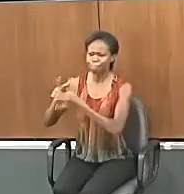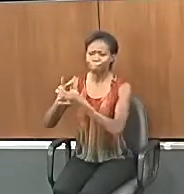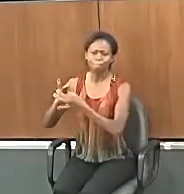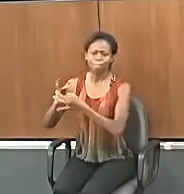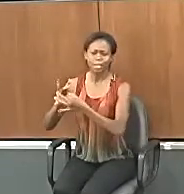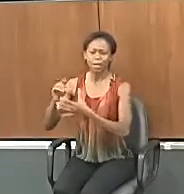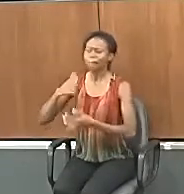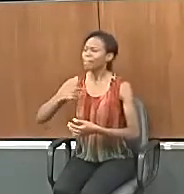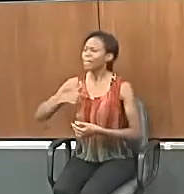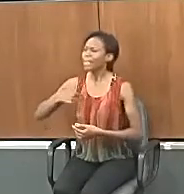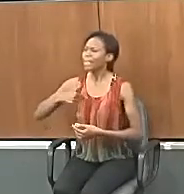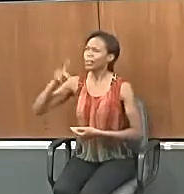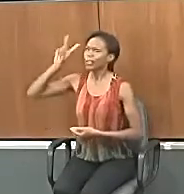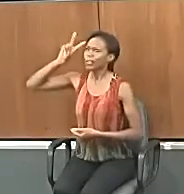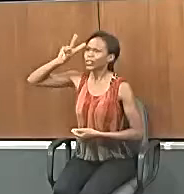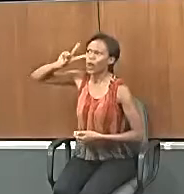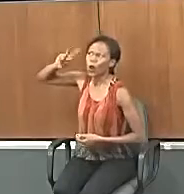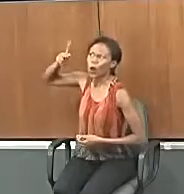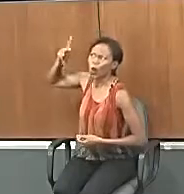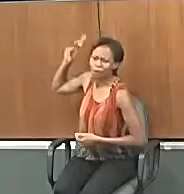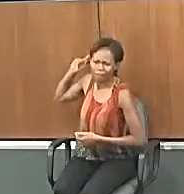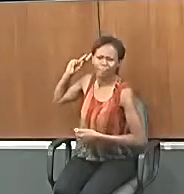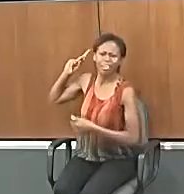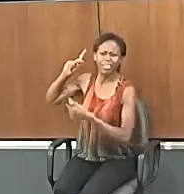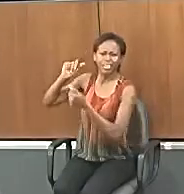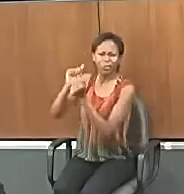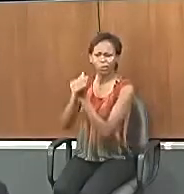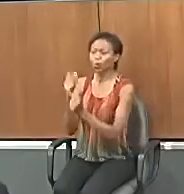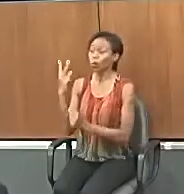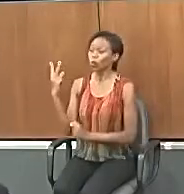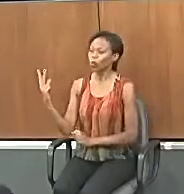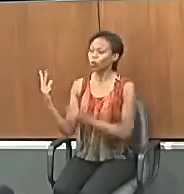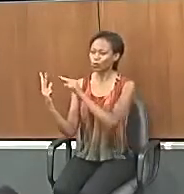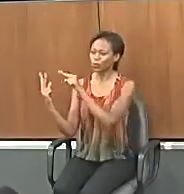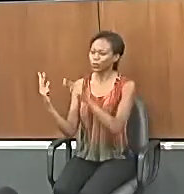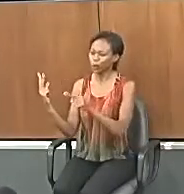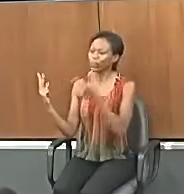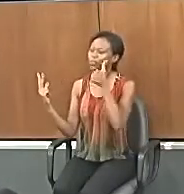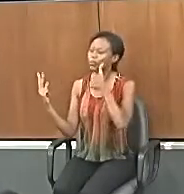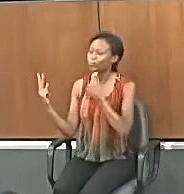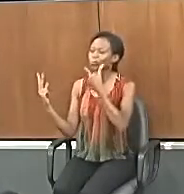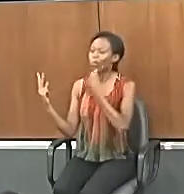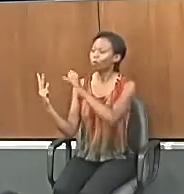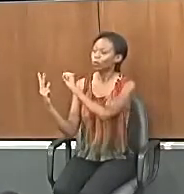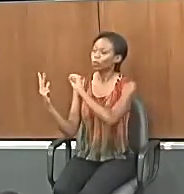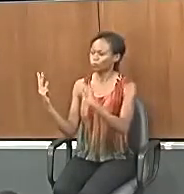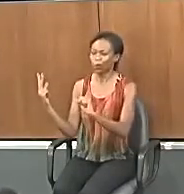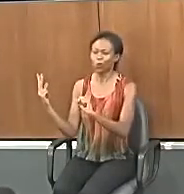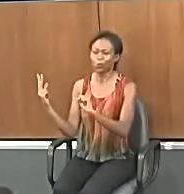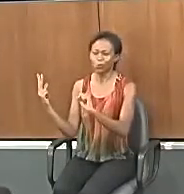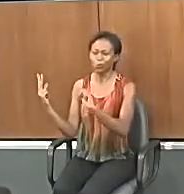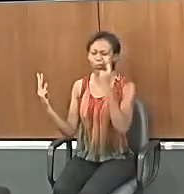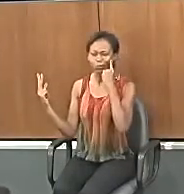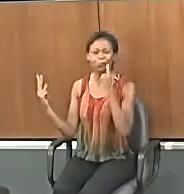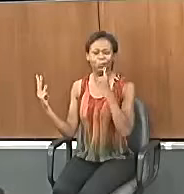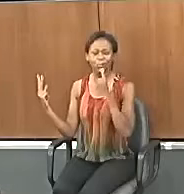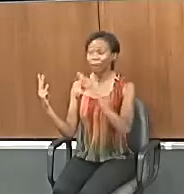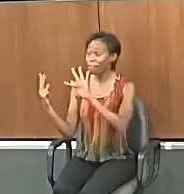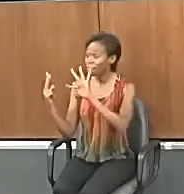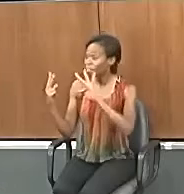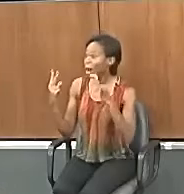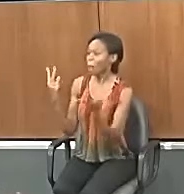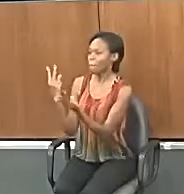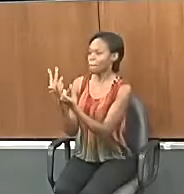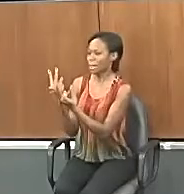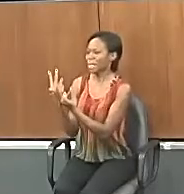história história com esses dois que eu considero com membros da família